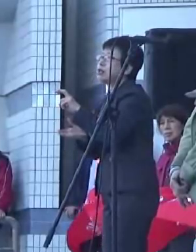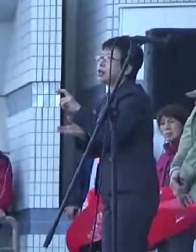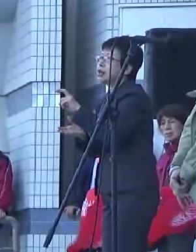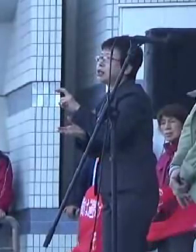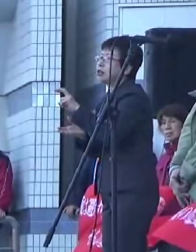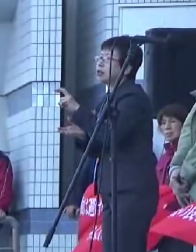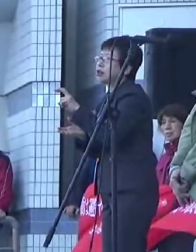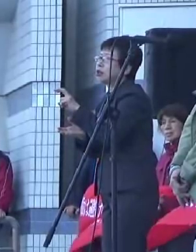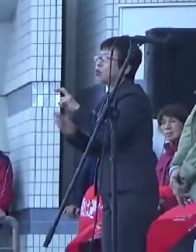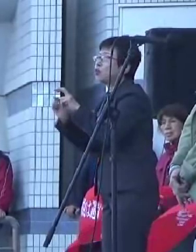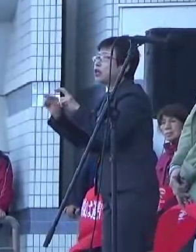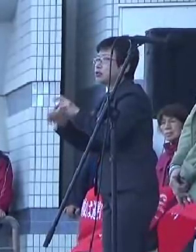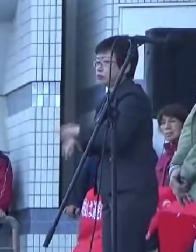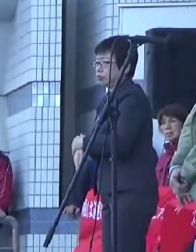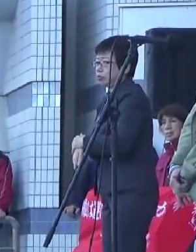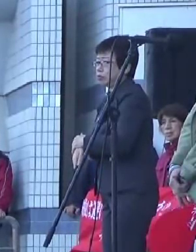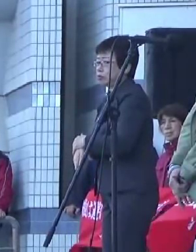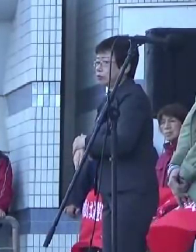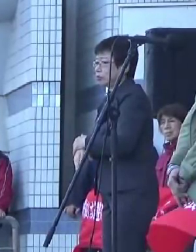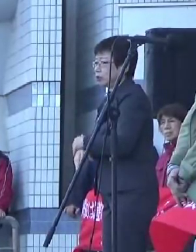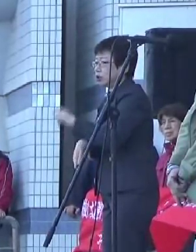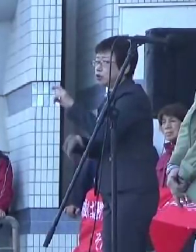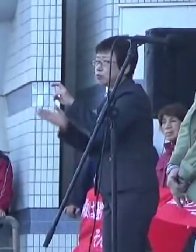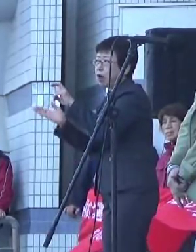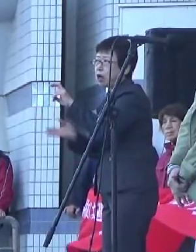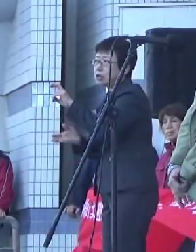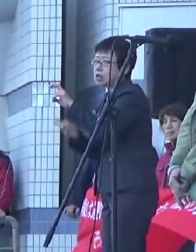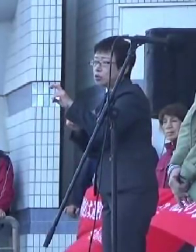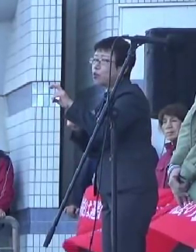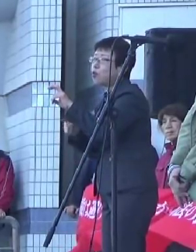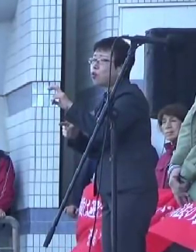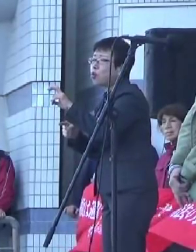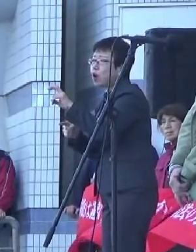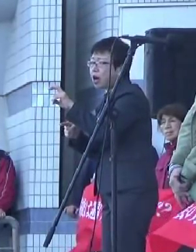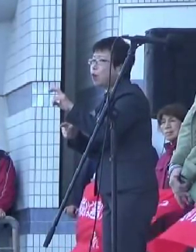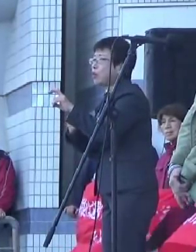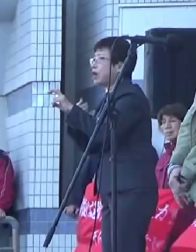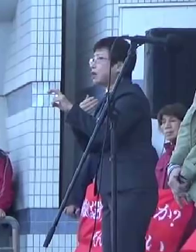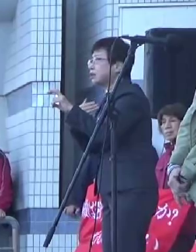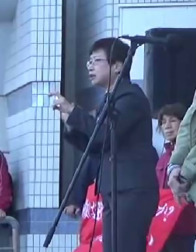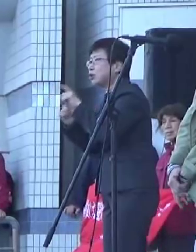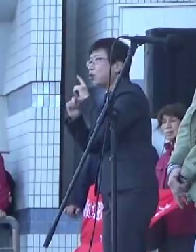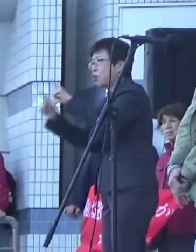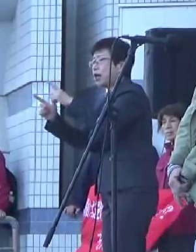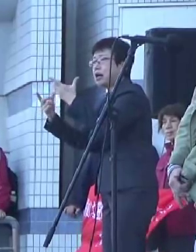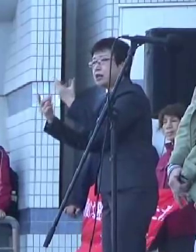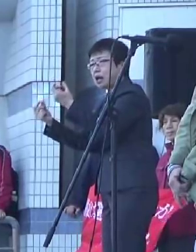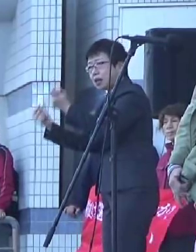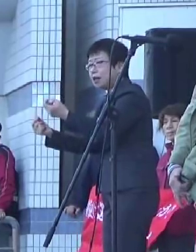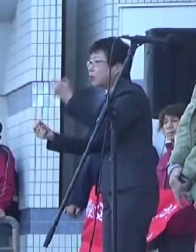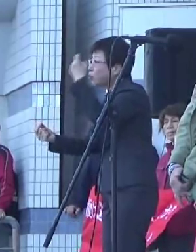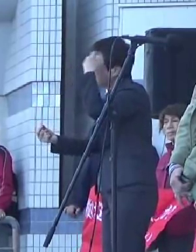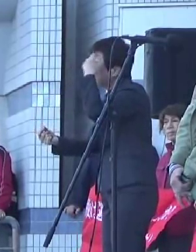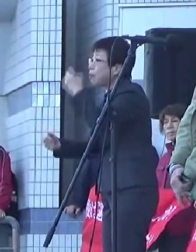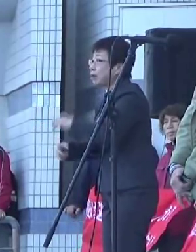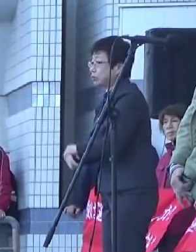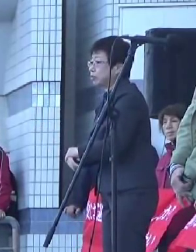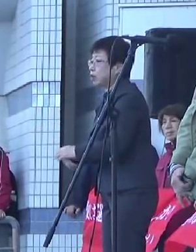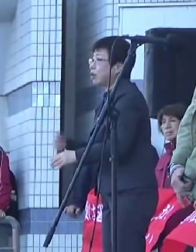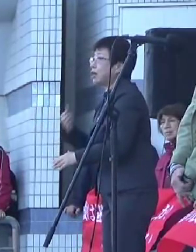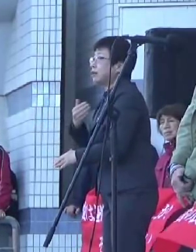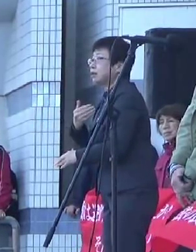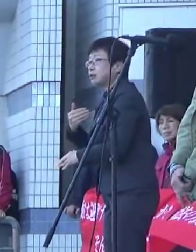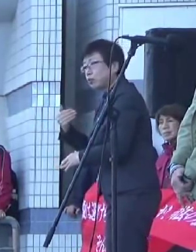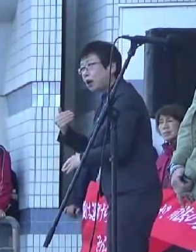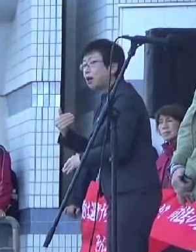。で、この数字そのものが私たちの答えだと思っております。私た